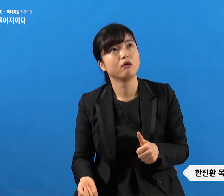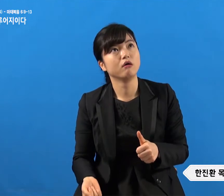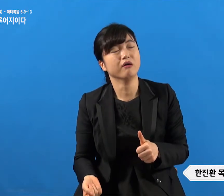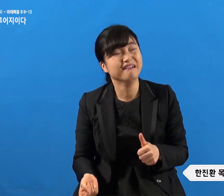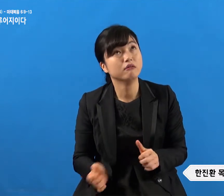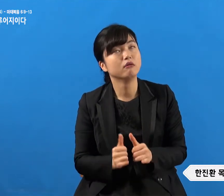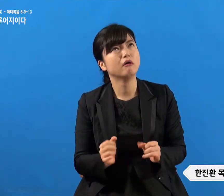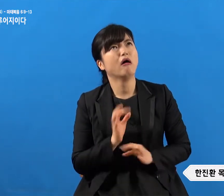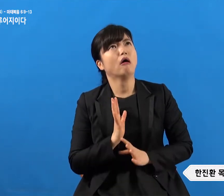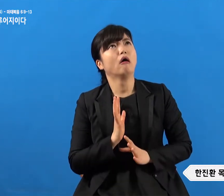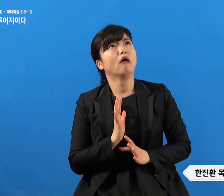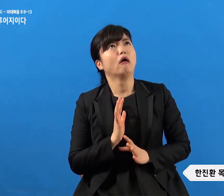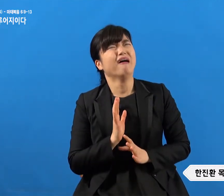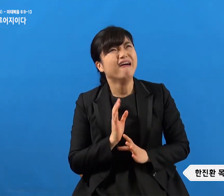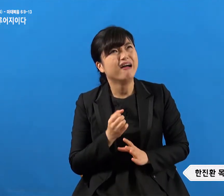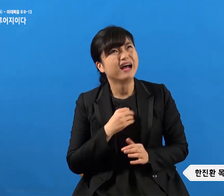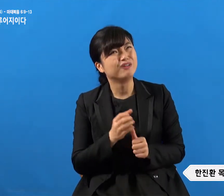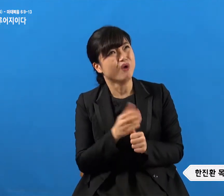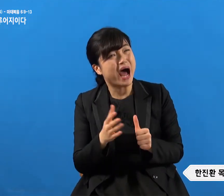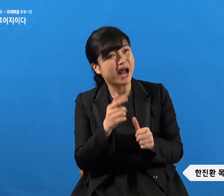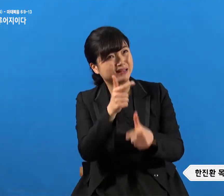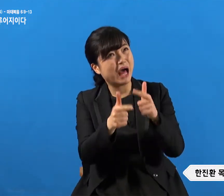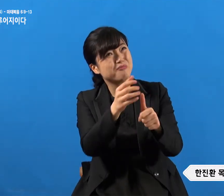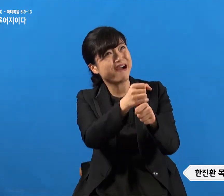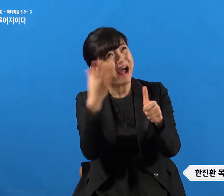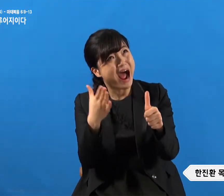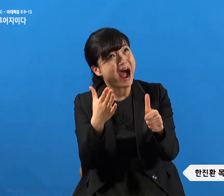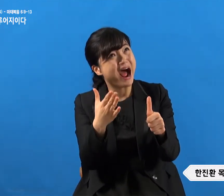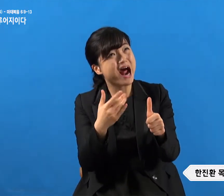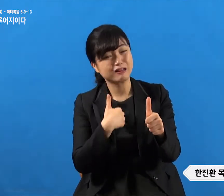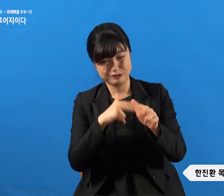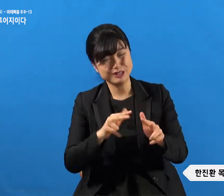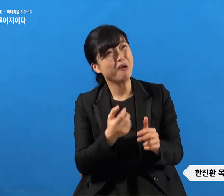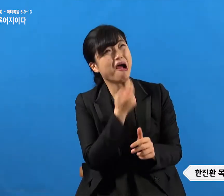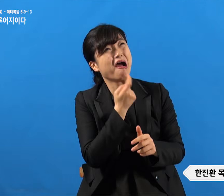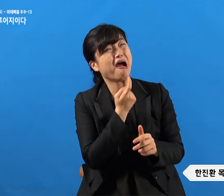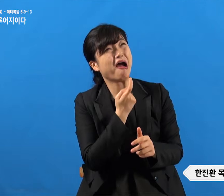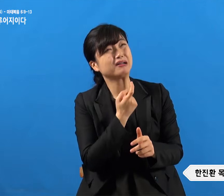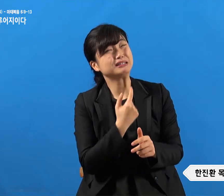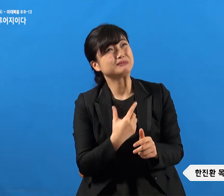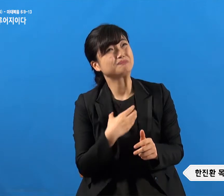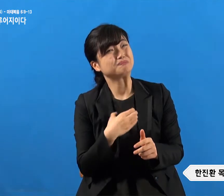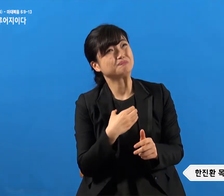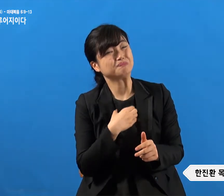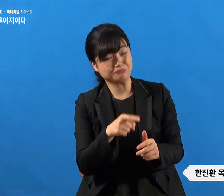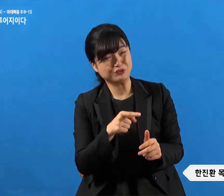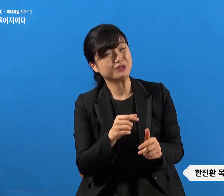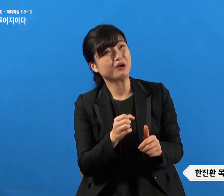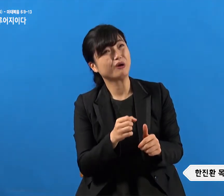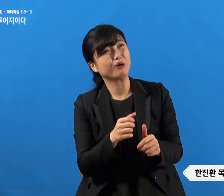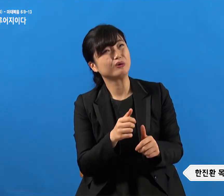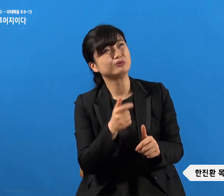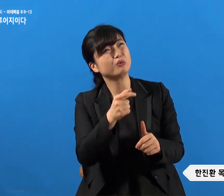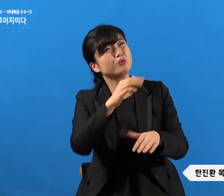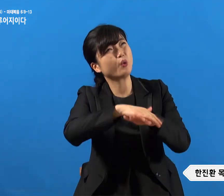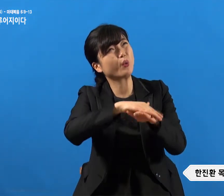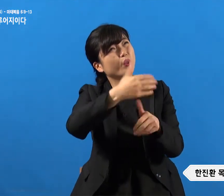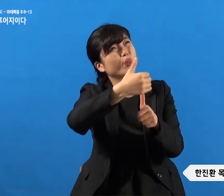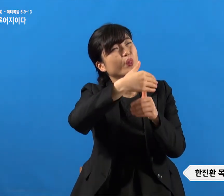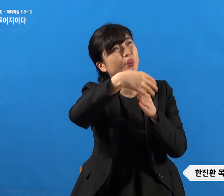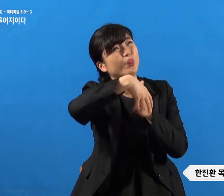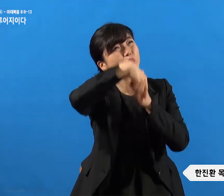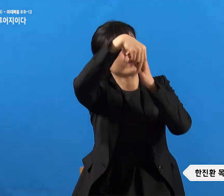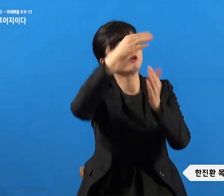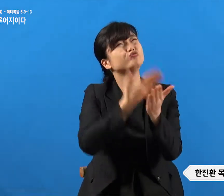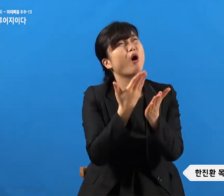이 사람이 놀라가지고 주님 그 말이 아니고 제가 지금 이렇게 공중에 매달려 있습니다. 손을 내밀어서 저를